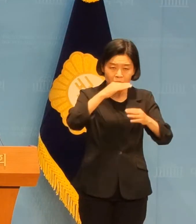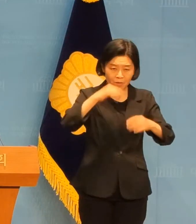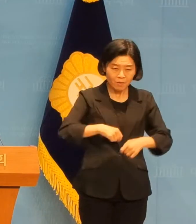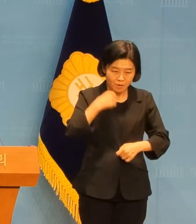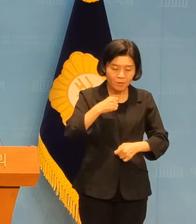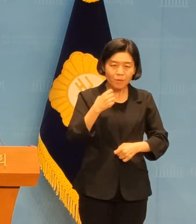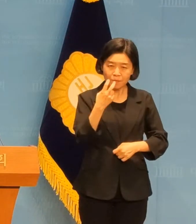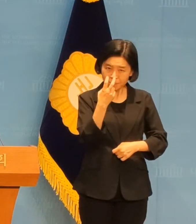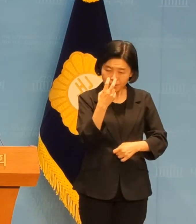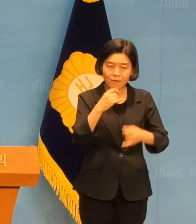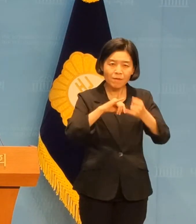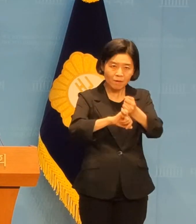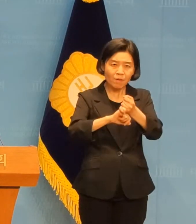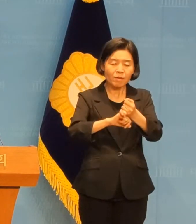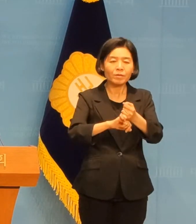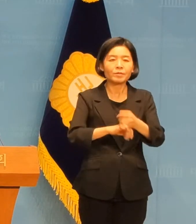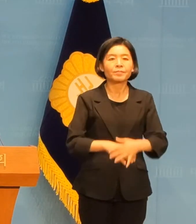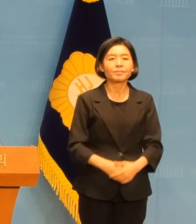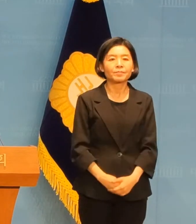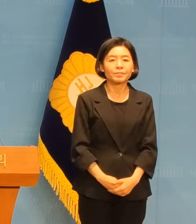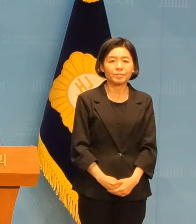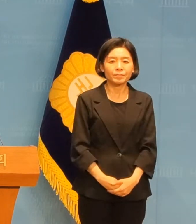지켜나가겠습니다. 이상입니다.